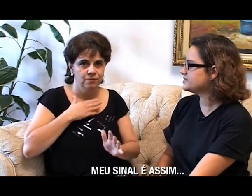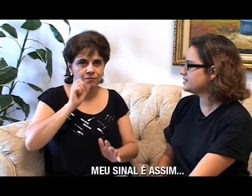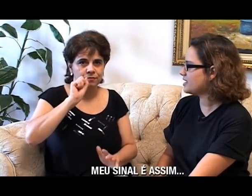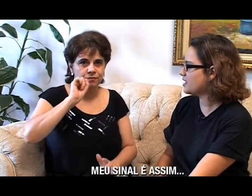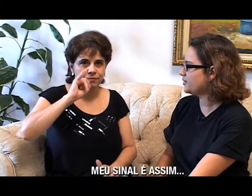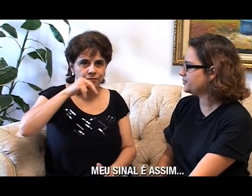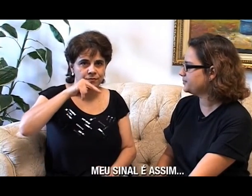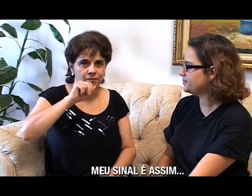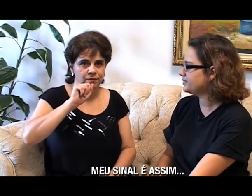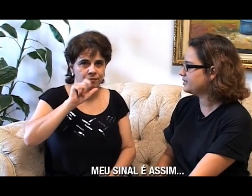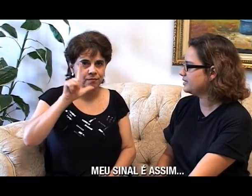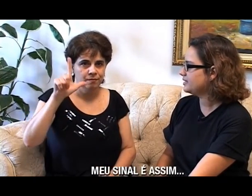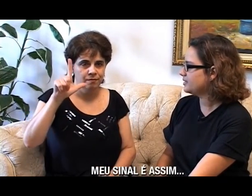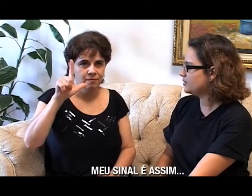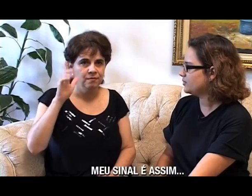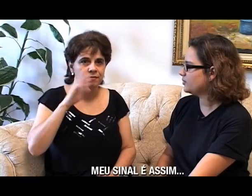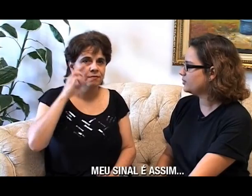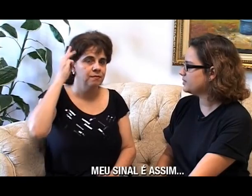Meu sinal